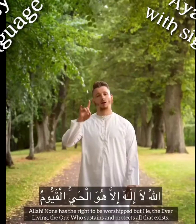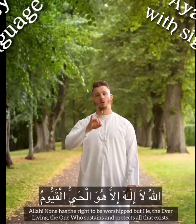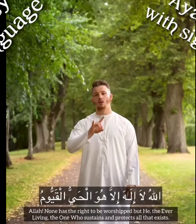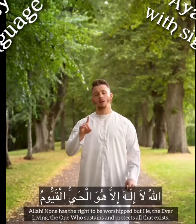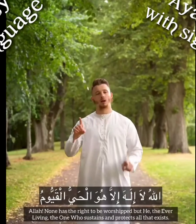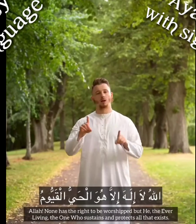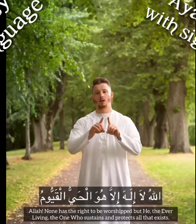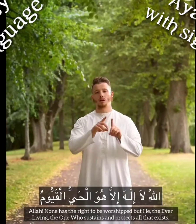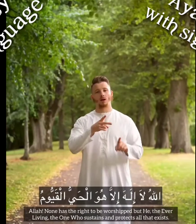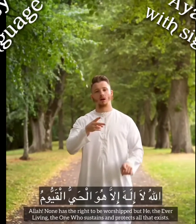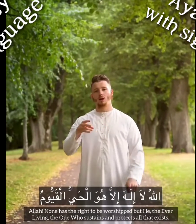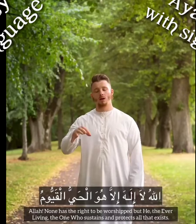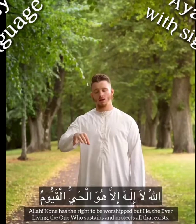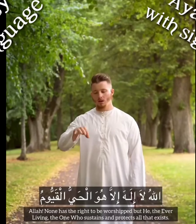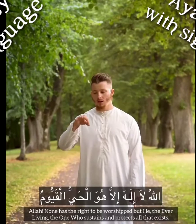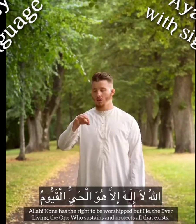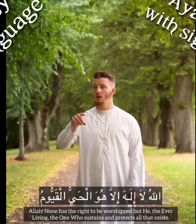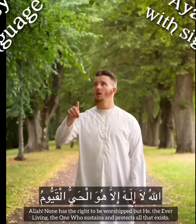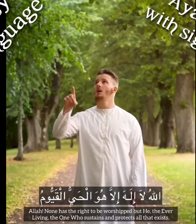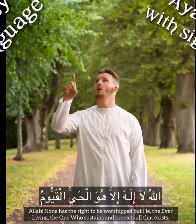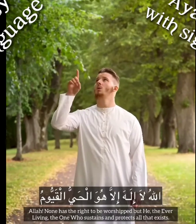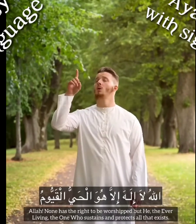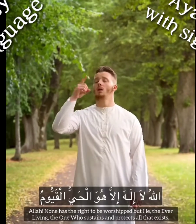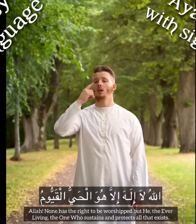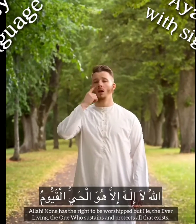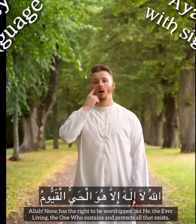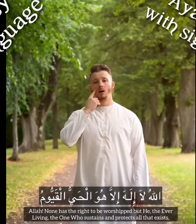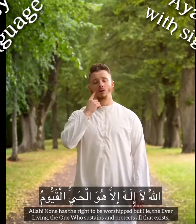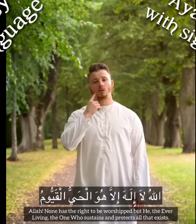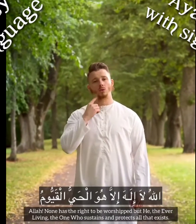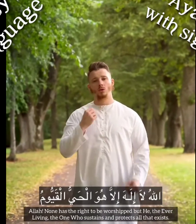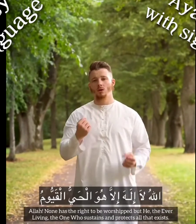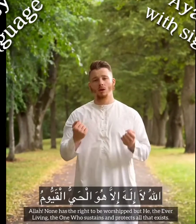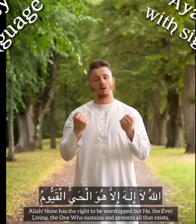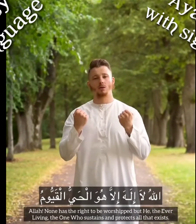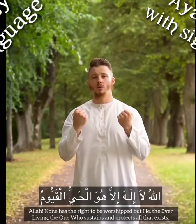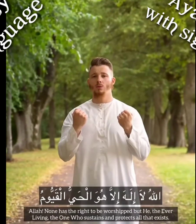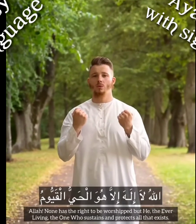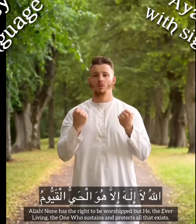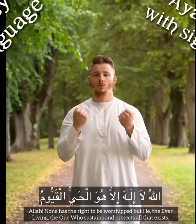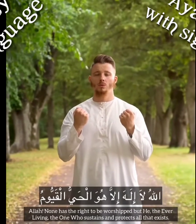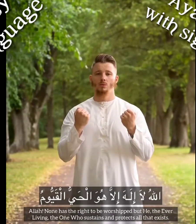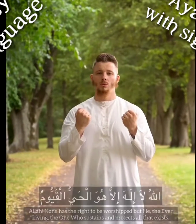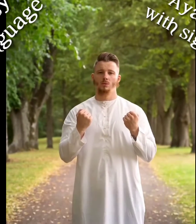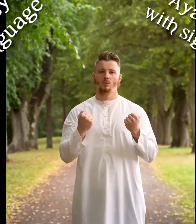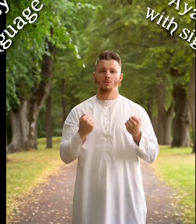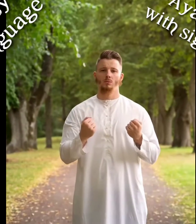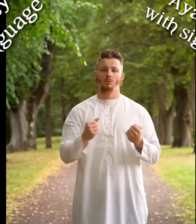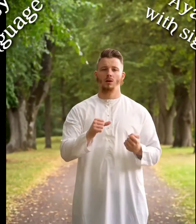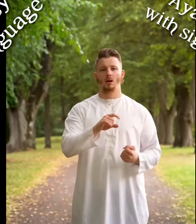الله لا إله إلا هو الحي القيوم،